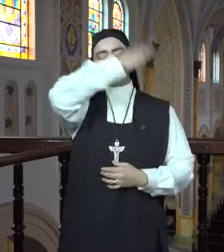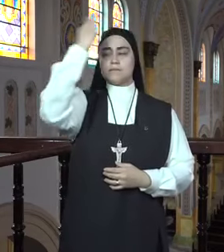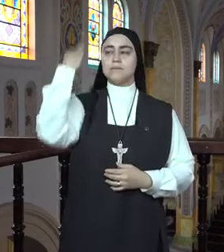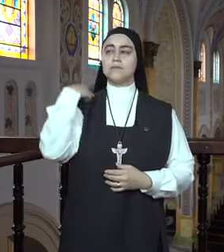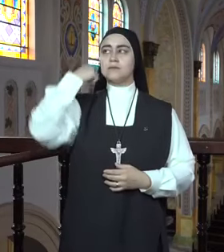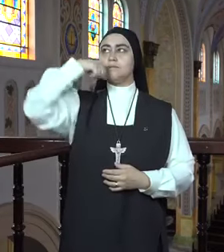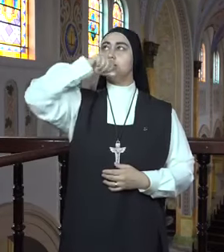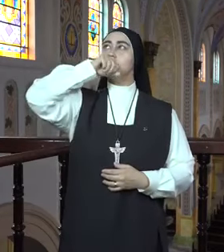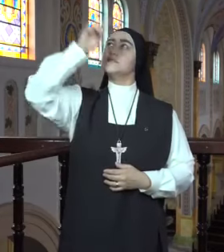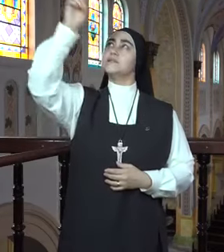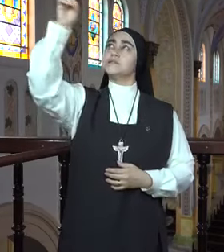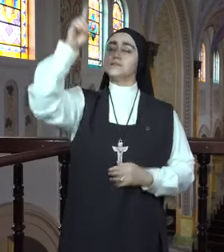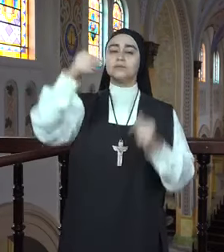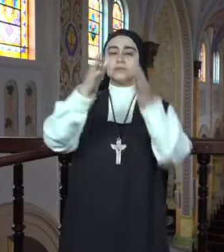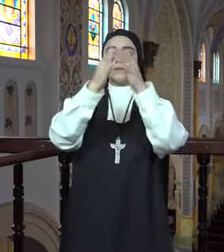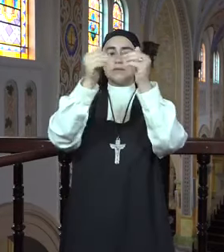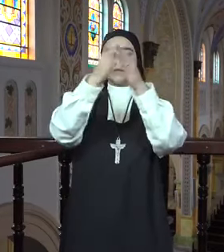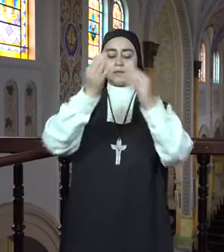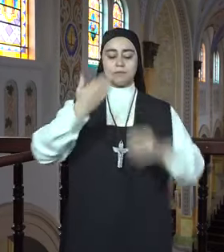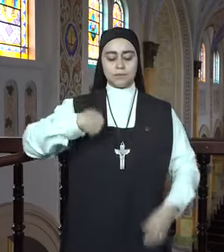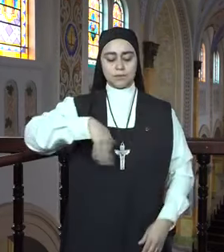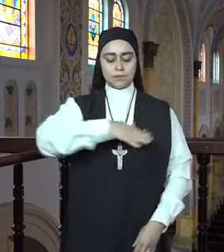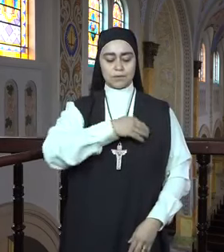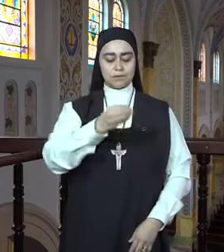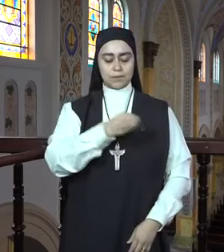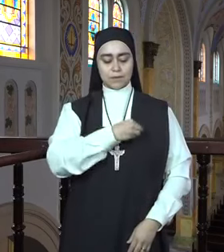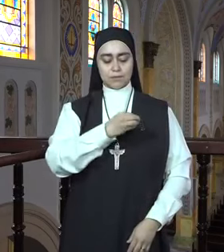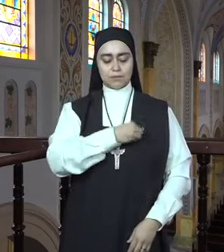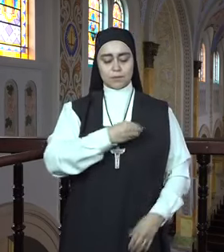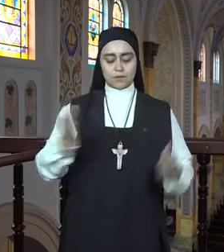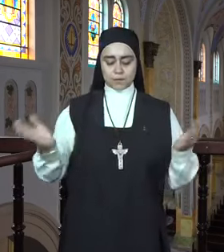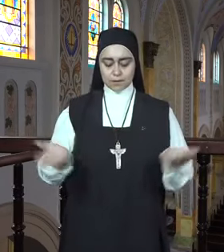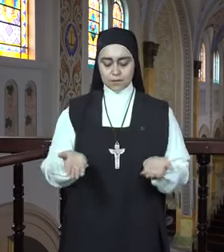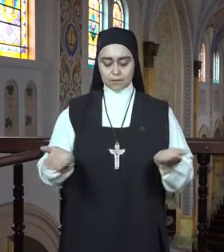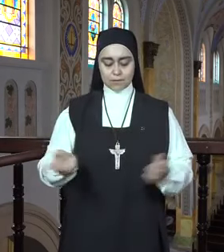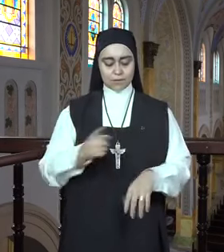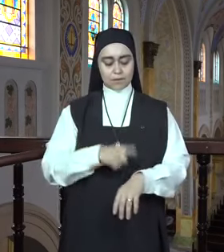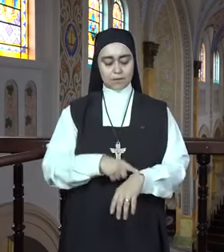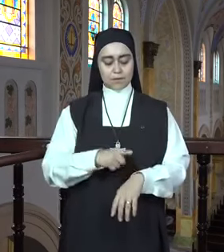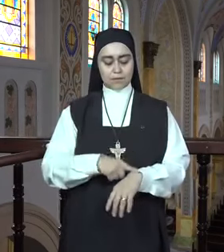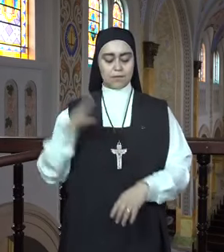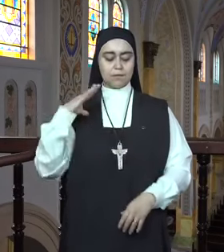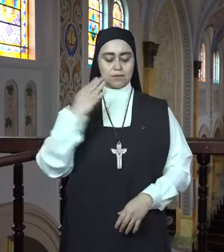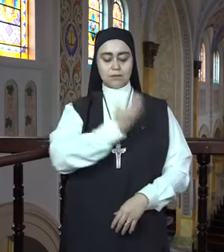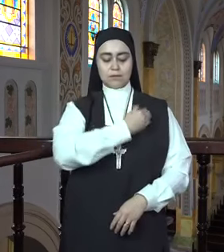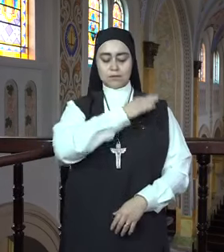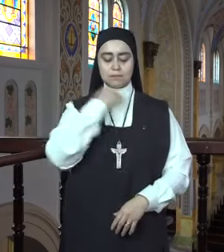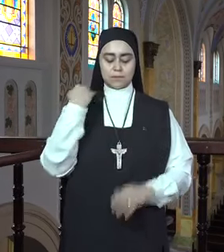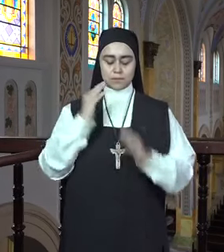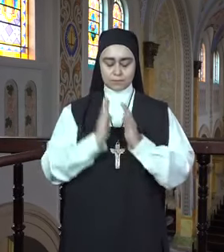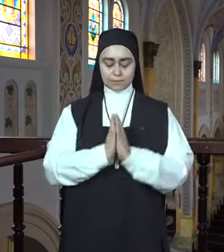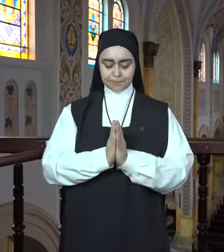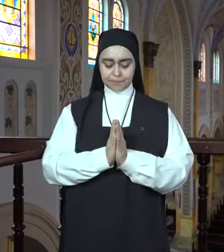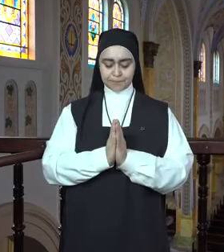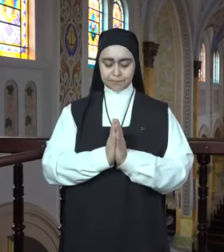Santa Maria, Mãe de Deus, rogai por nós, pecadores, agora e na hora de nossa morte. Amém.